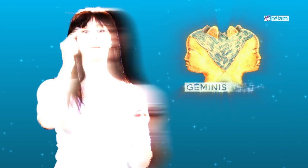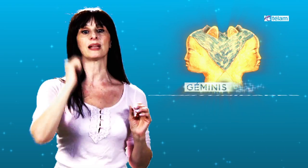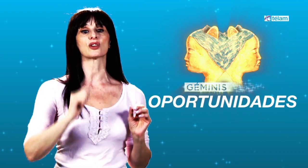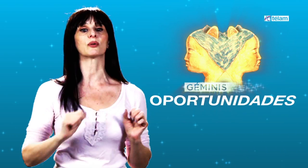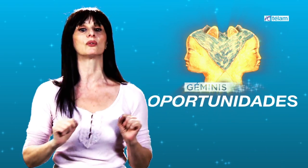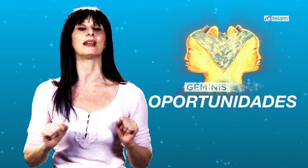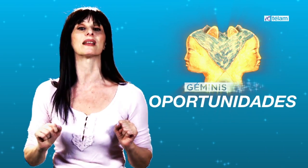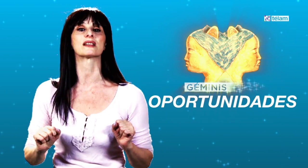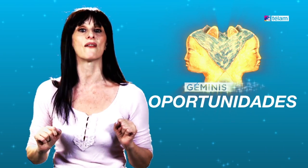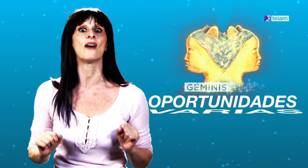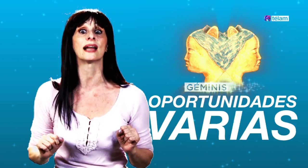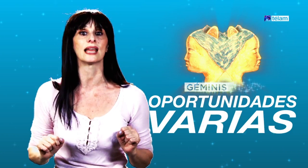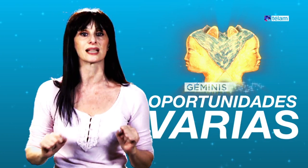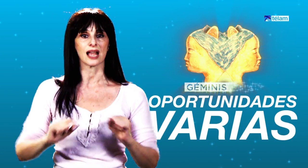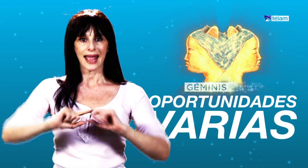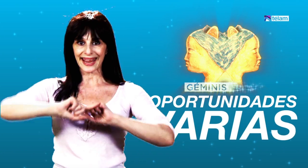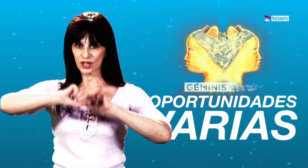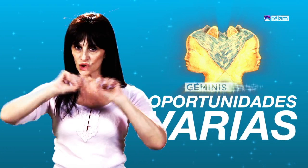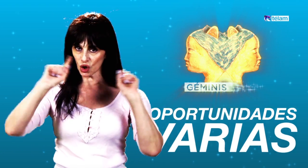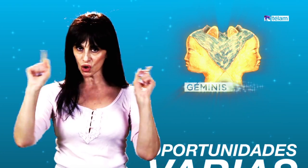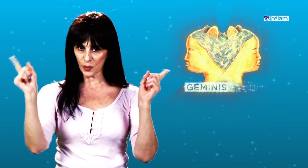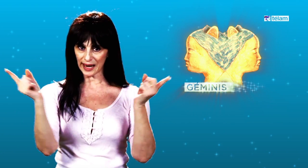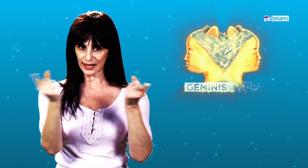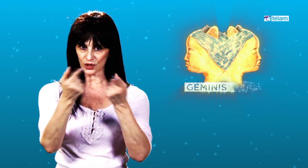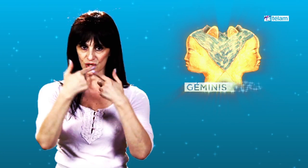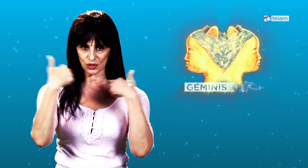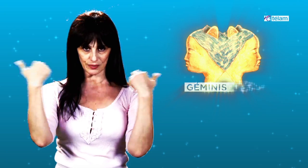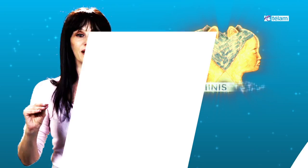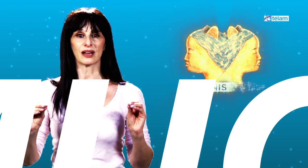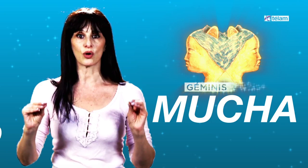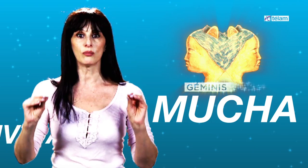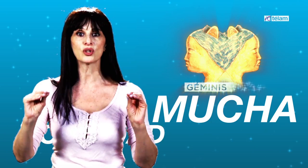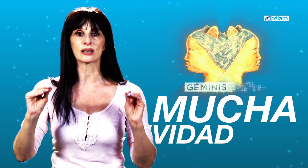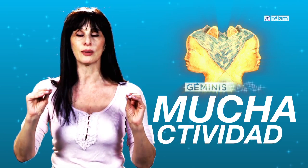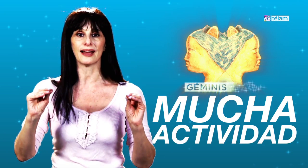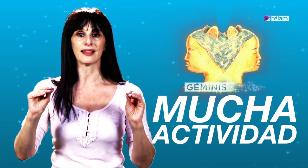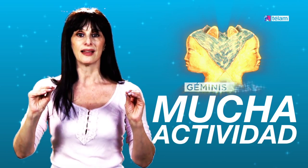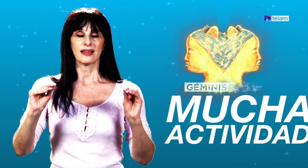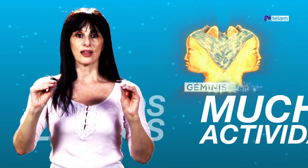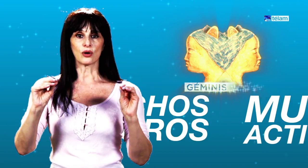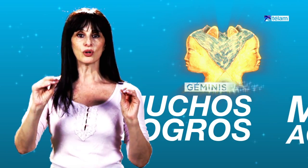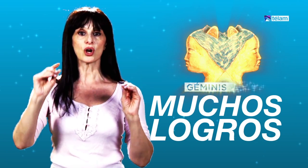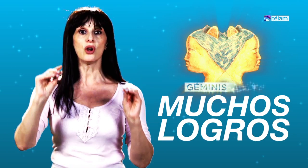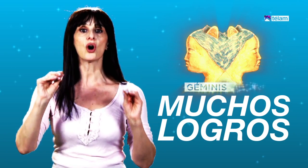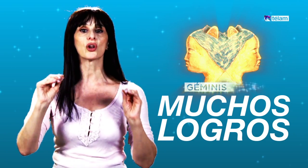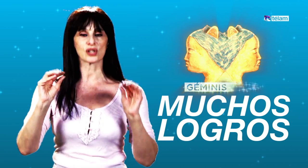Géminis, oportunidades varias en todos los planos. Van a estar con mucha actividad y con muchos logros, es